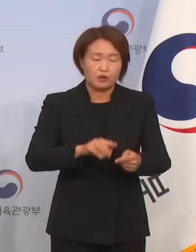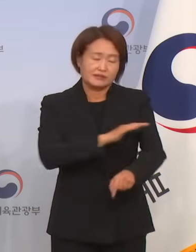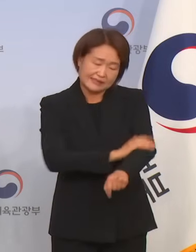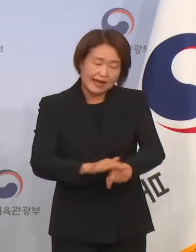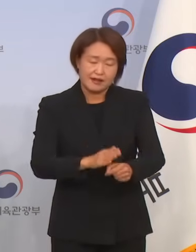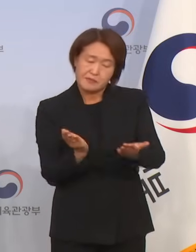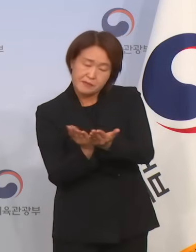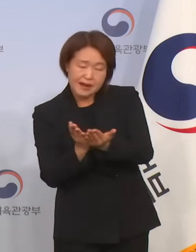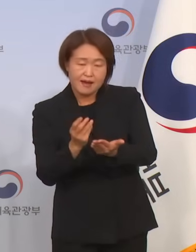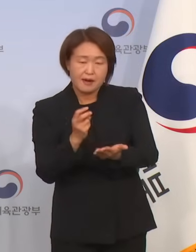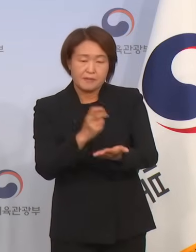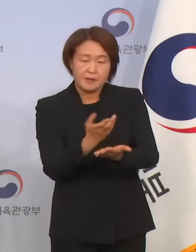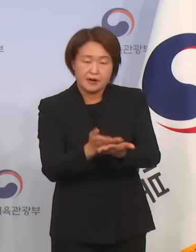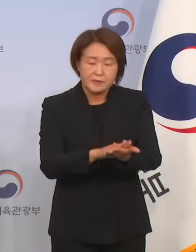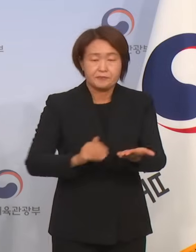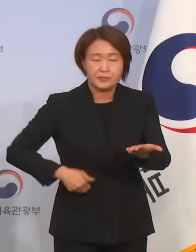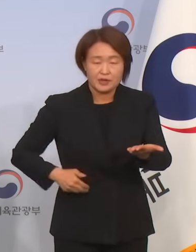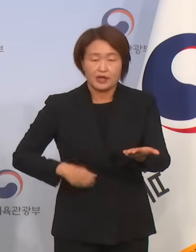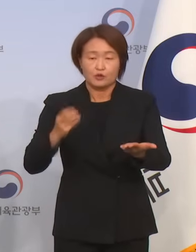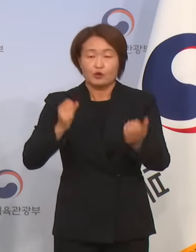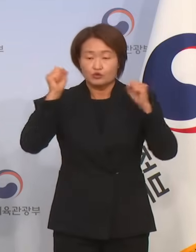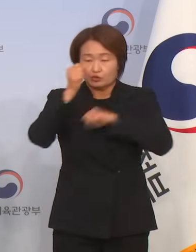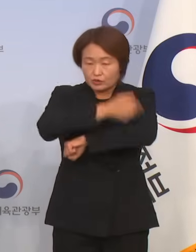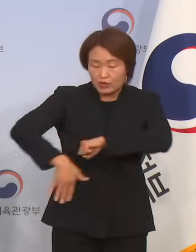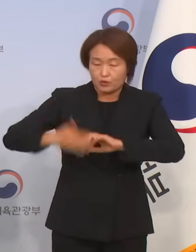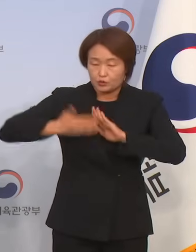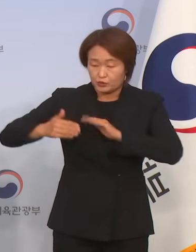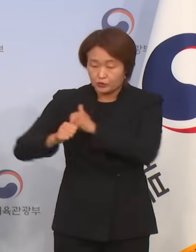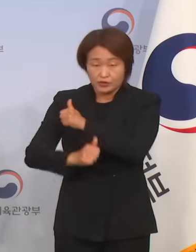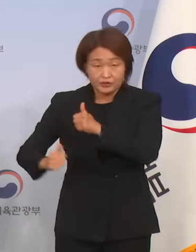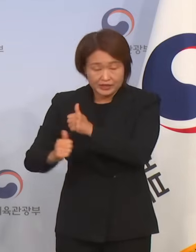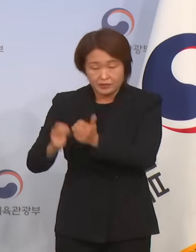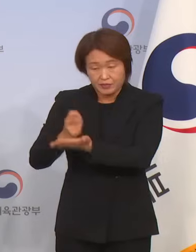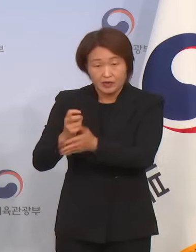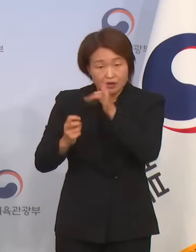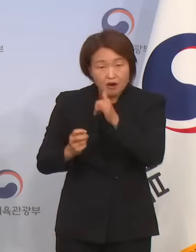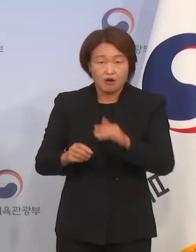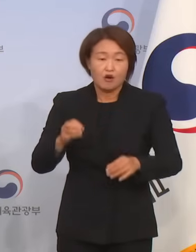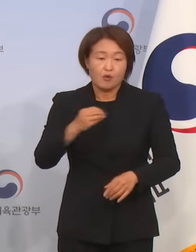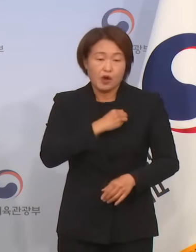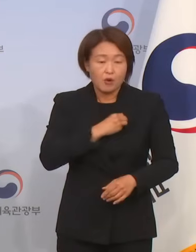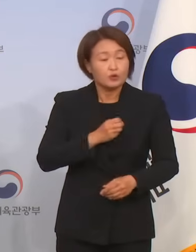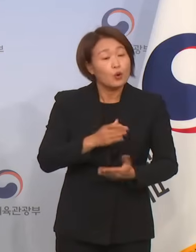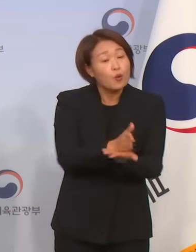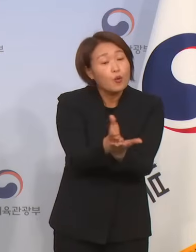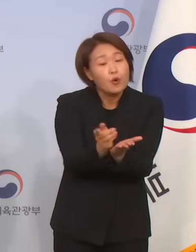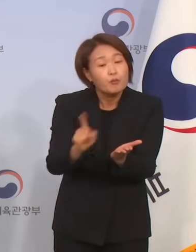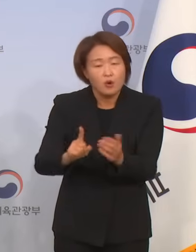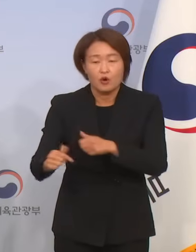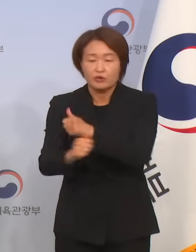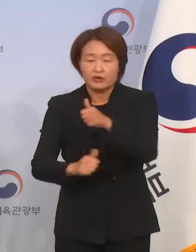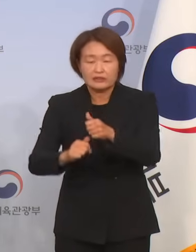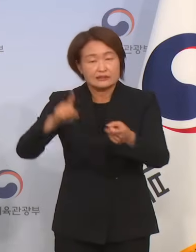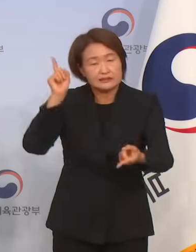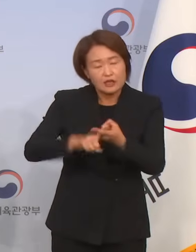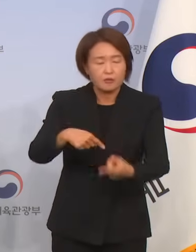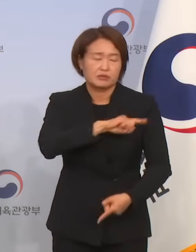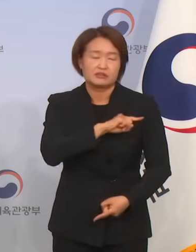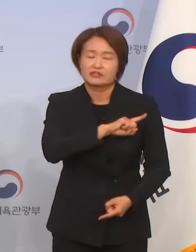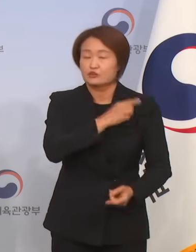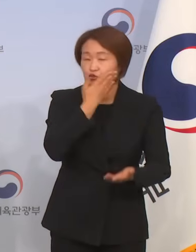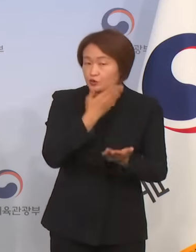하고 대한체육회 스포츠공정위원회 규정은 회원 종목 단체의 위원회 규정에